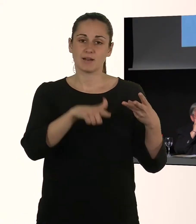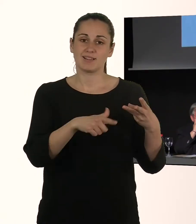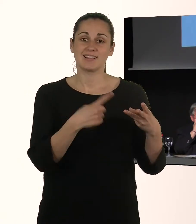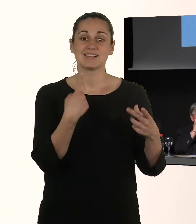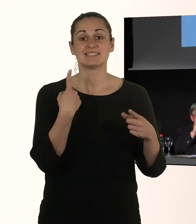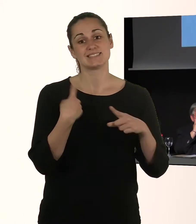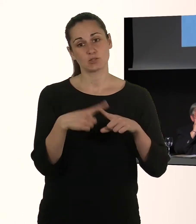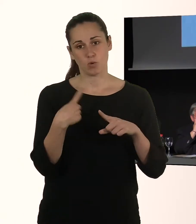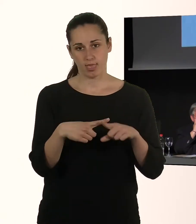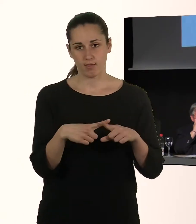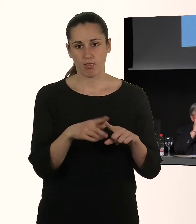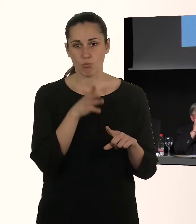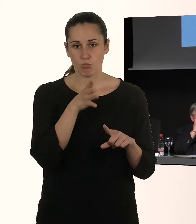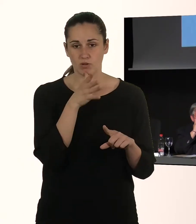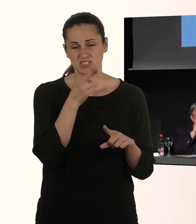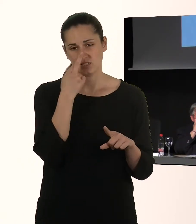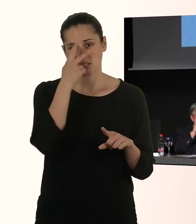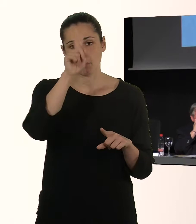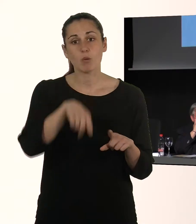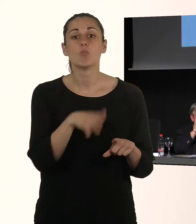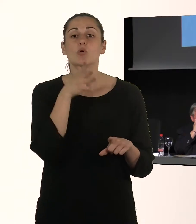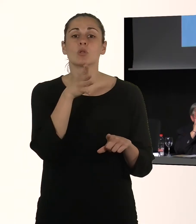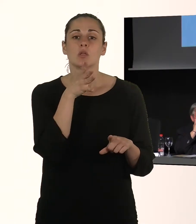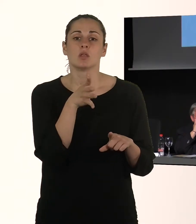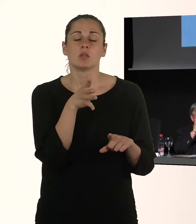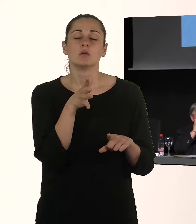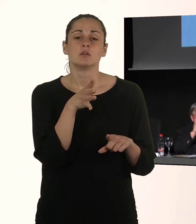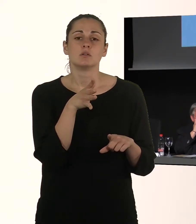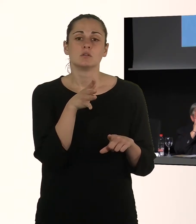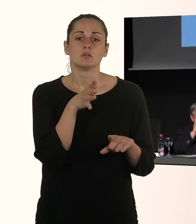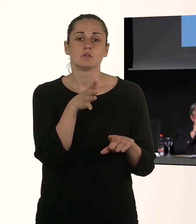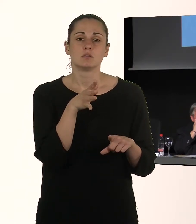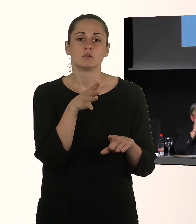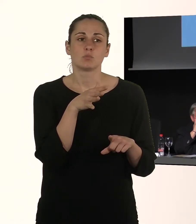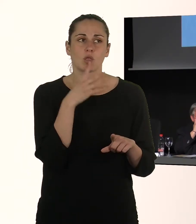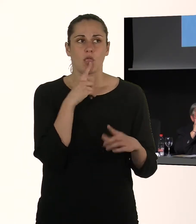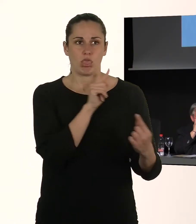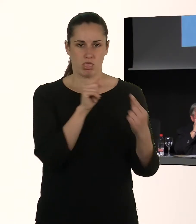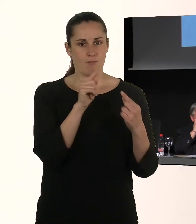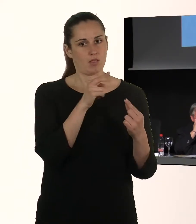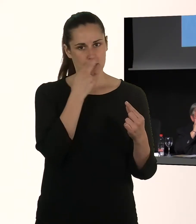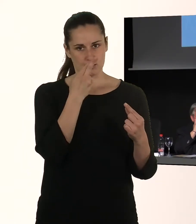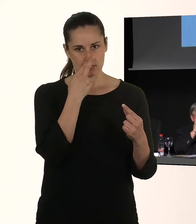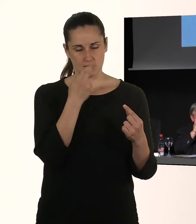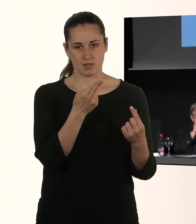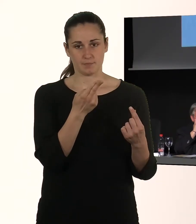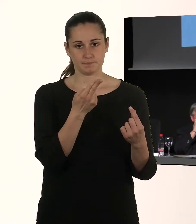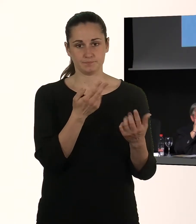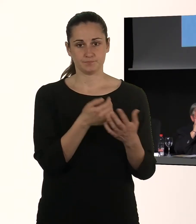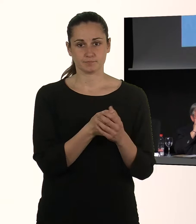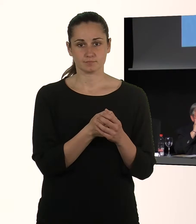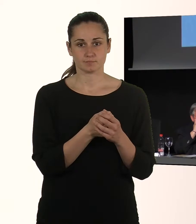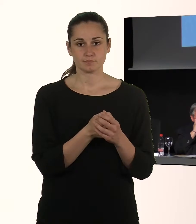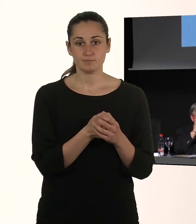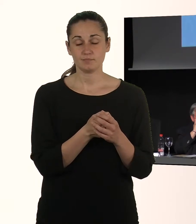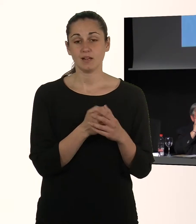porque plantea algunas cosas, bueno, para debatir, que en principio